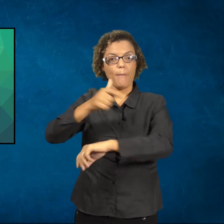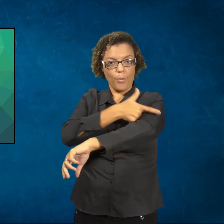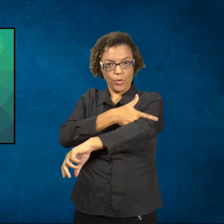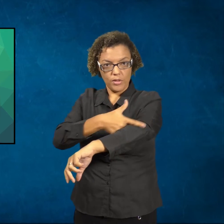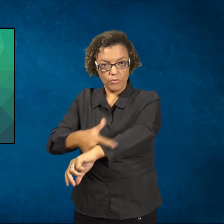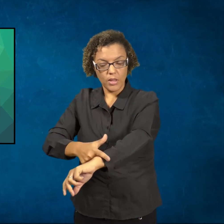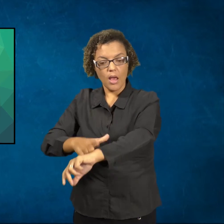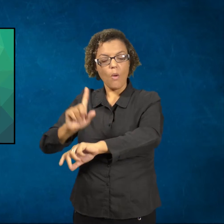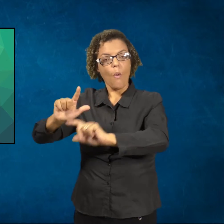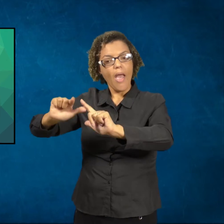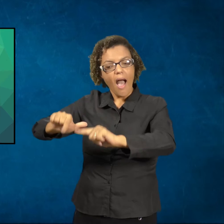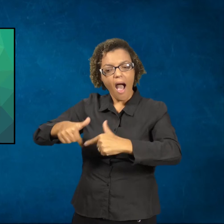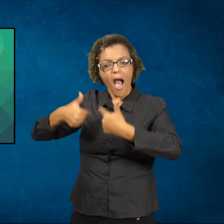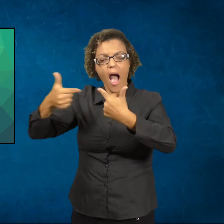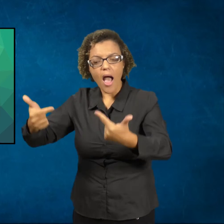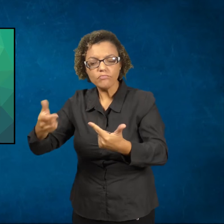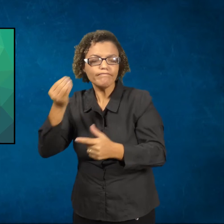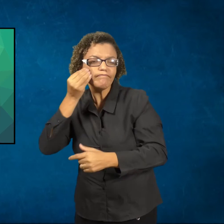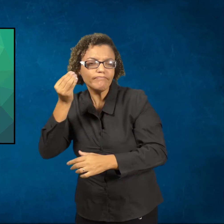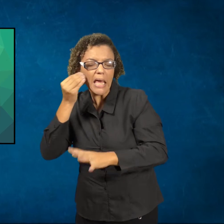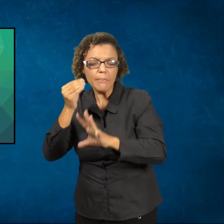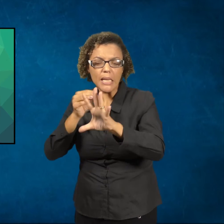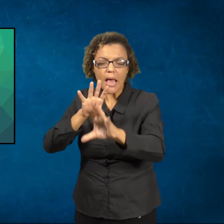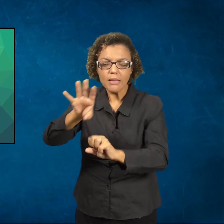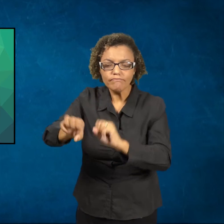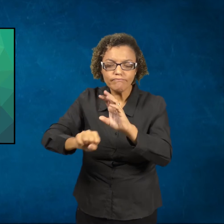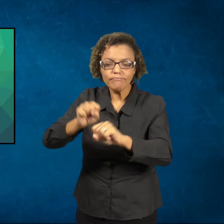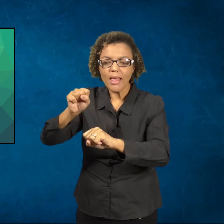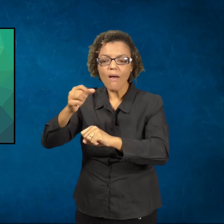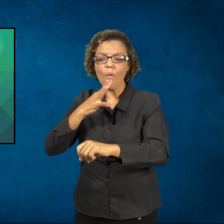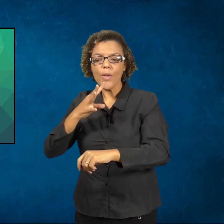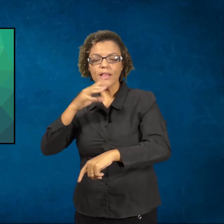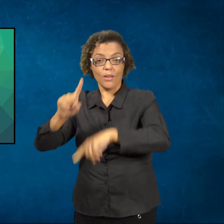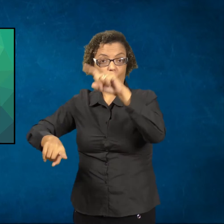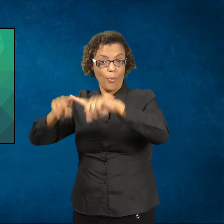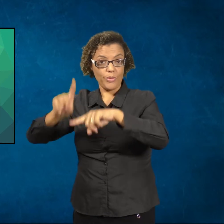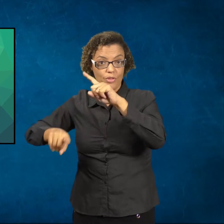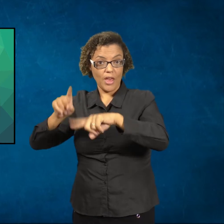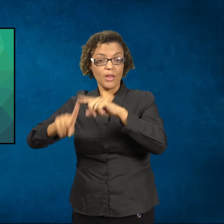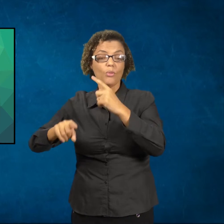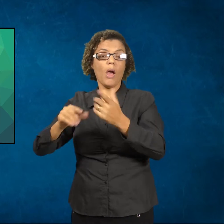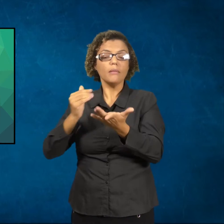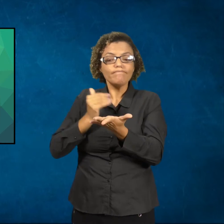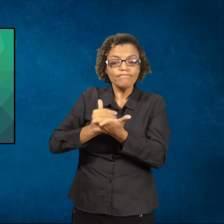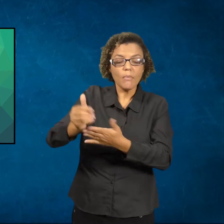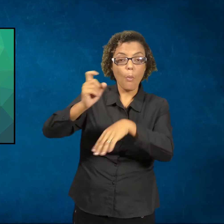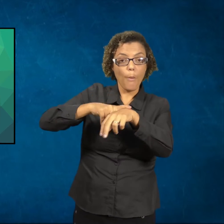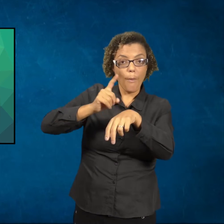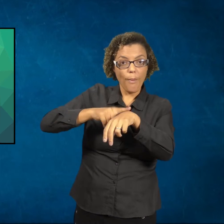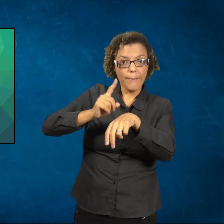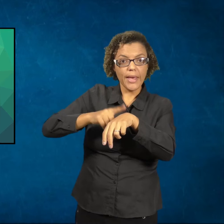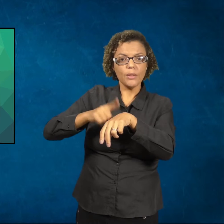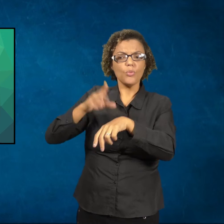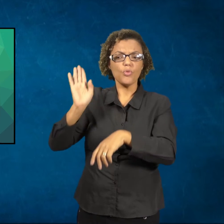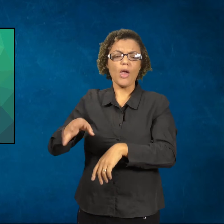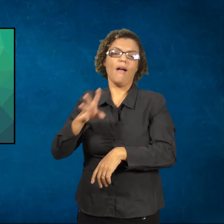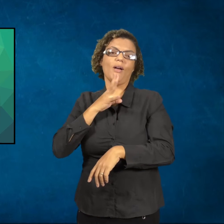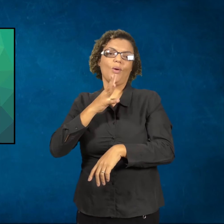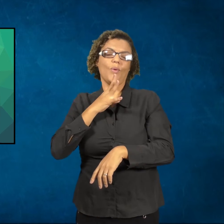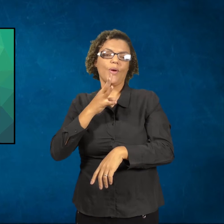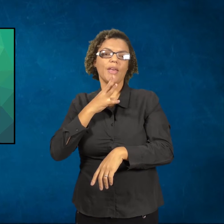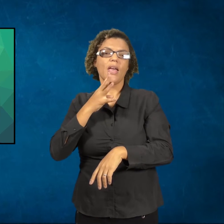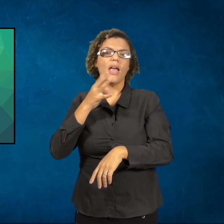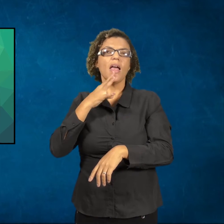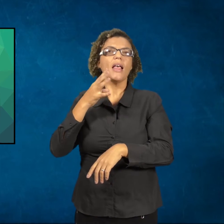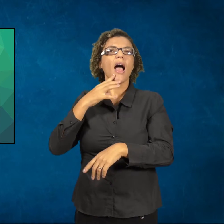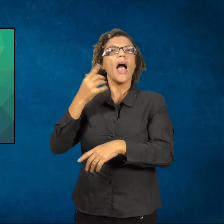sujeito, conhecendo os objetos, e a partir do momento que os objetos são conhecidos, a estruturação do que já é sabido